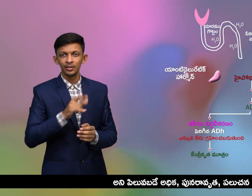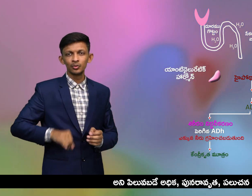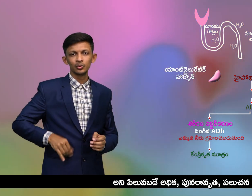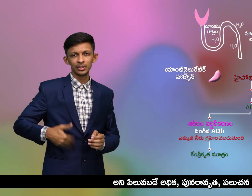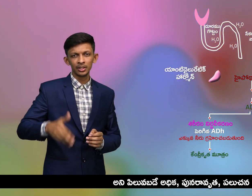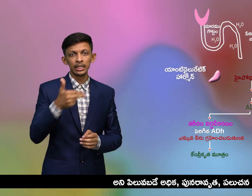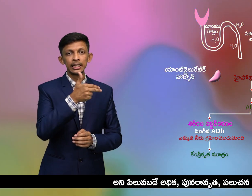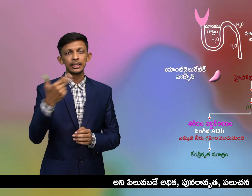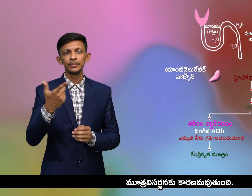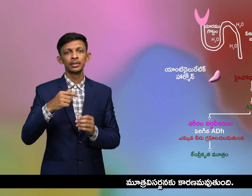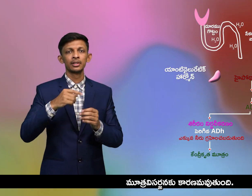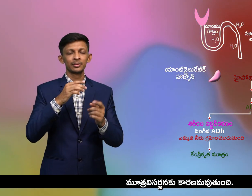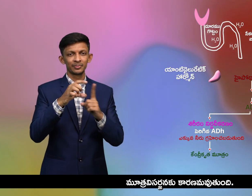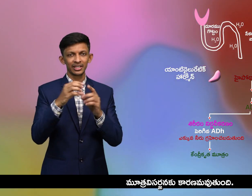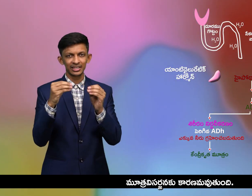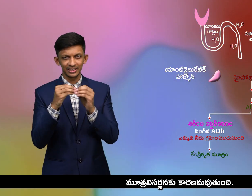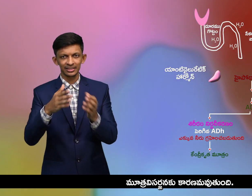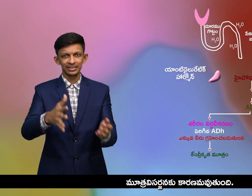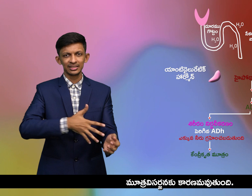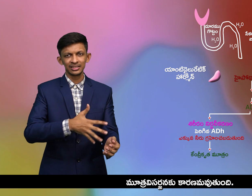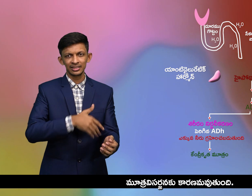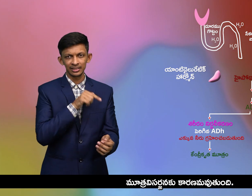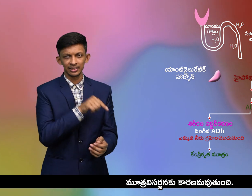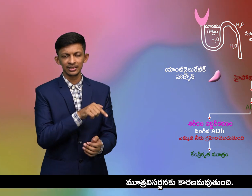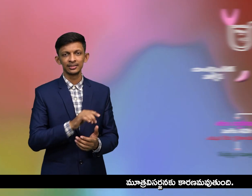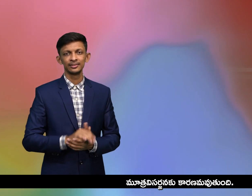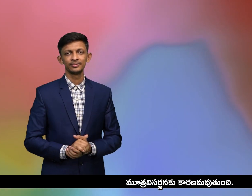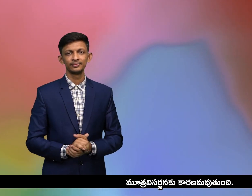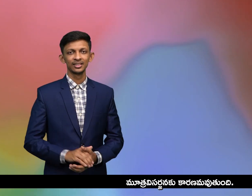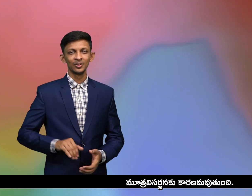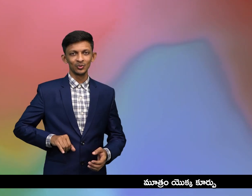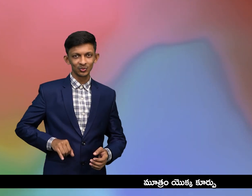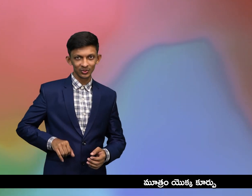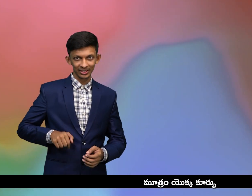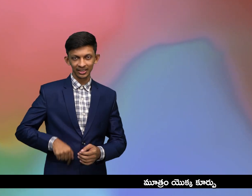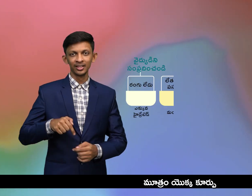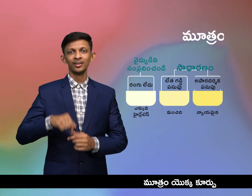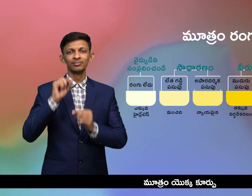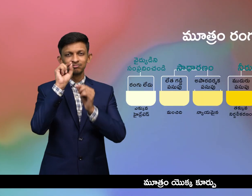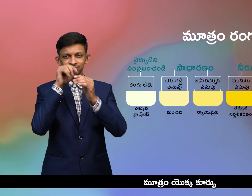పలుచని మూత్ర విసర్జనకు కారణమవుతుంది. మూత్రం యొక్క